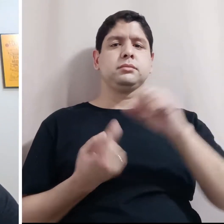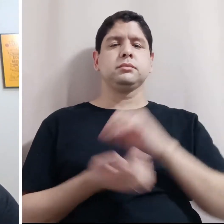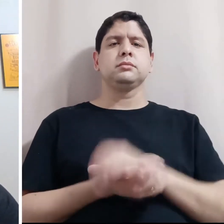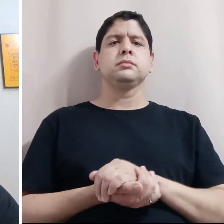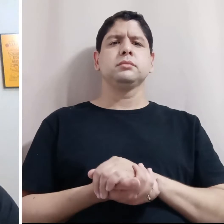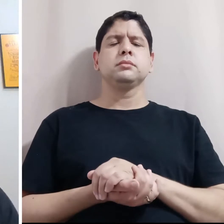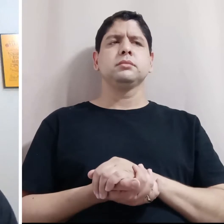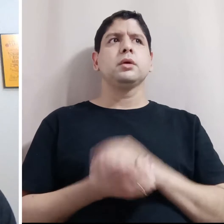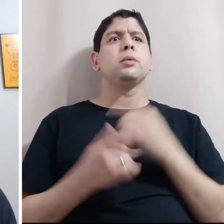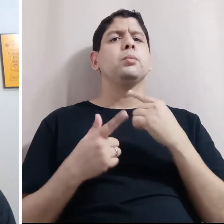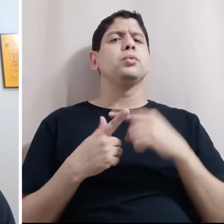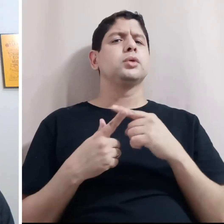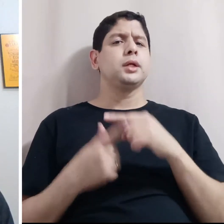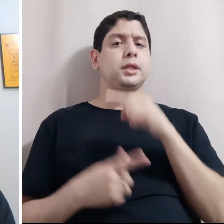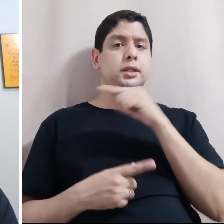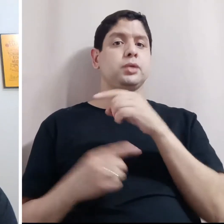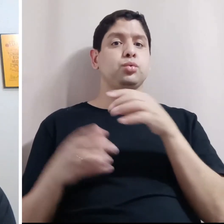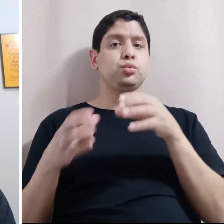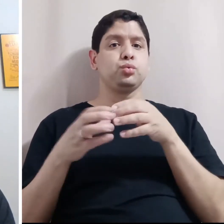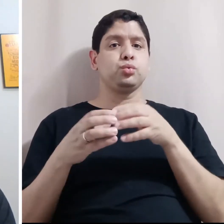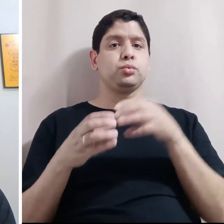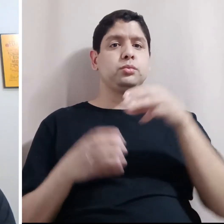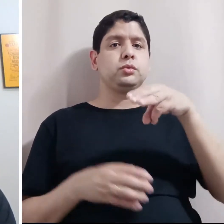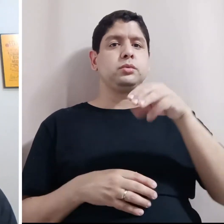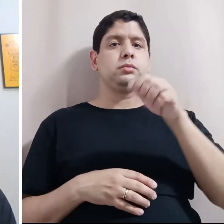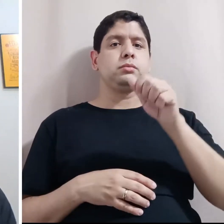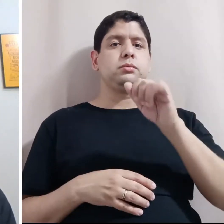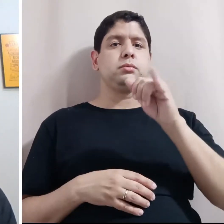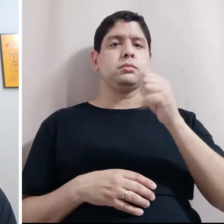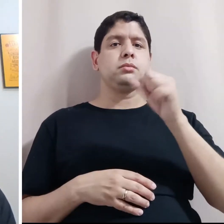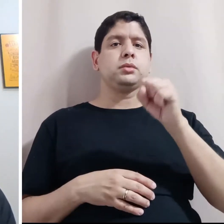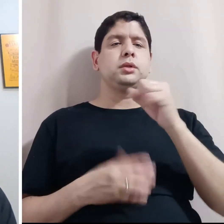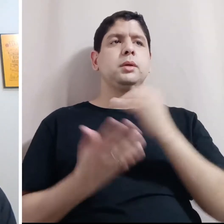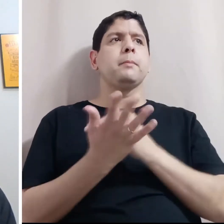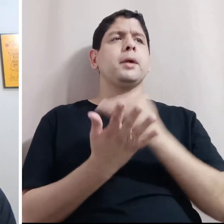começa pelos maias porque eles estão entre os mais antigos dos